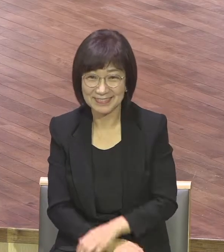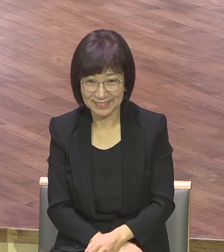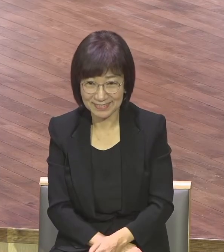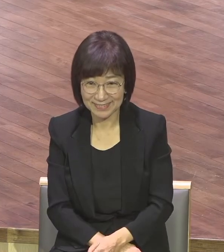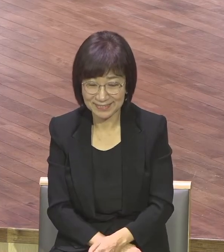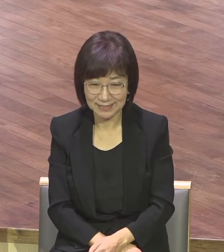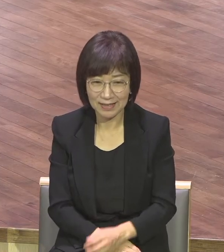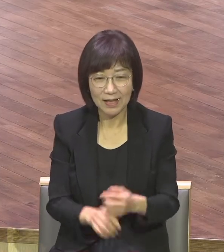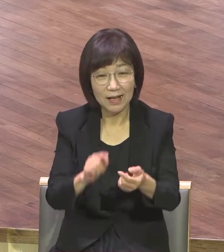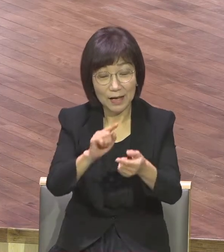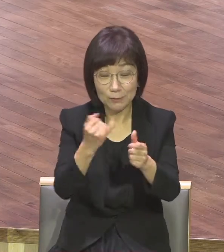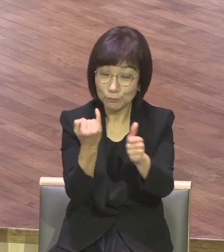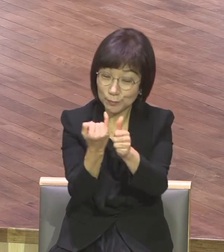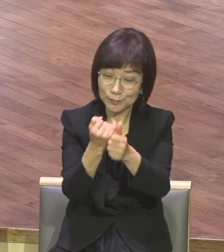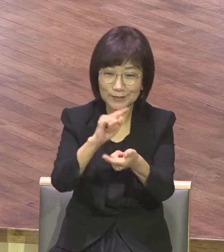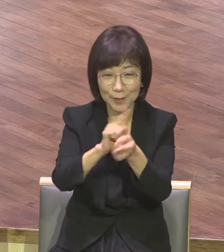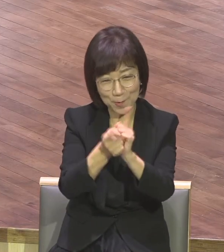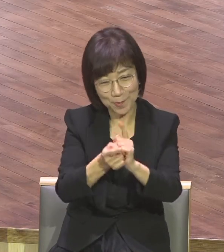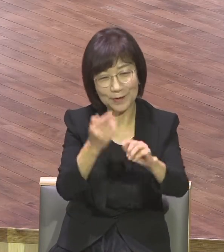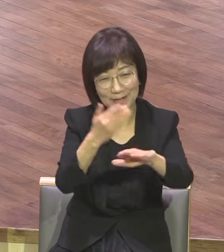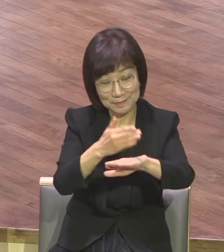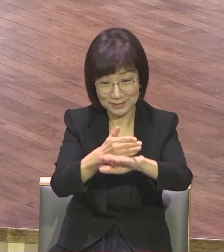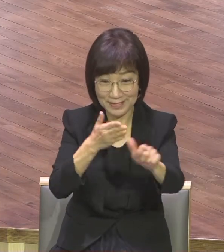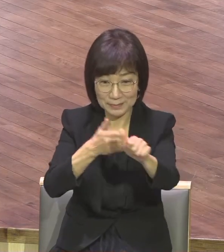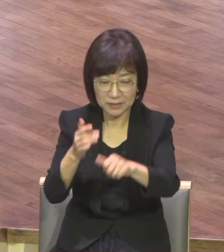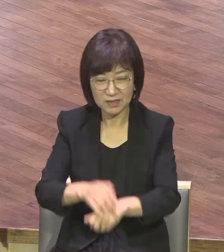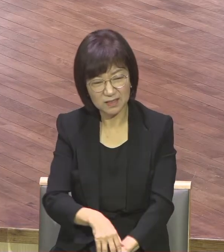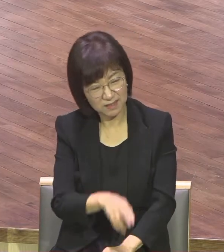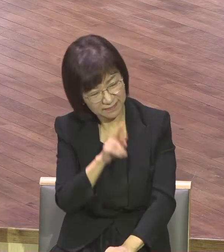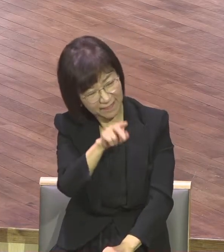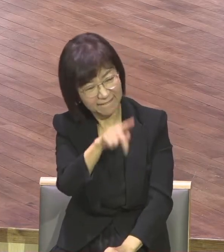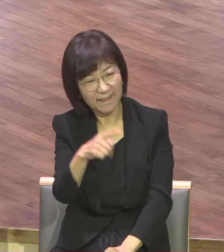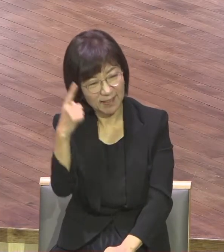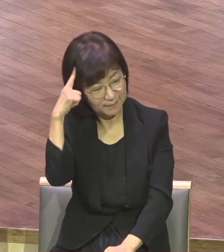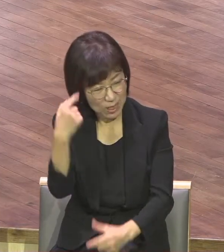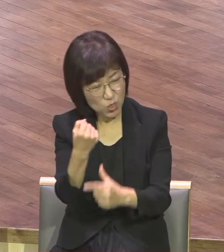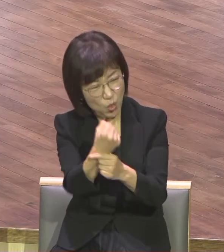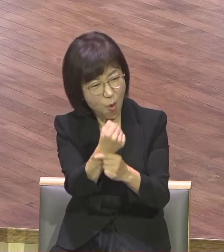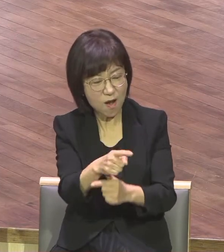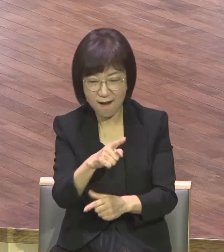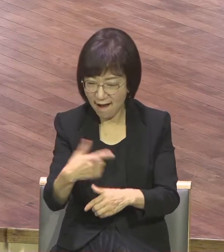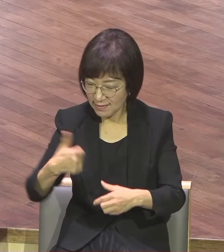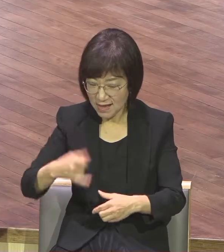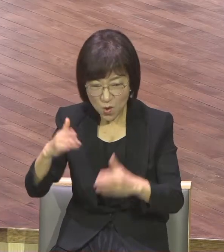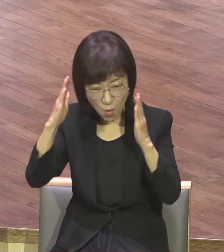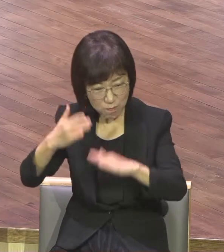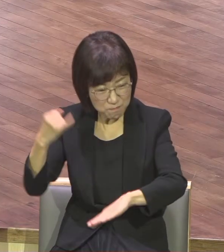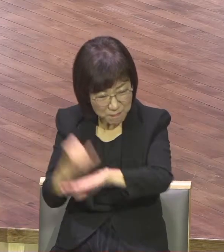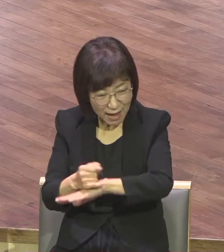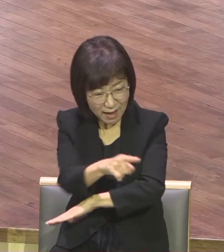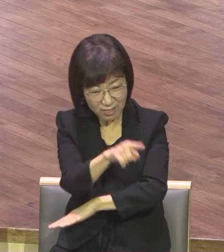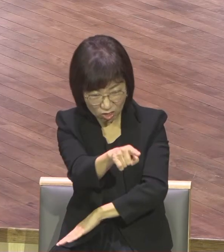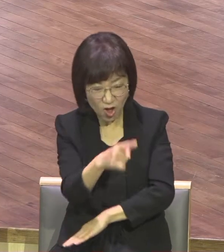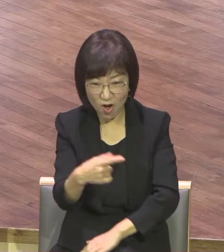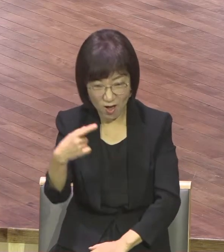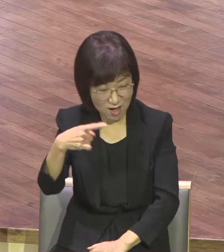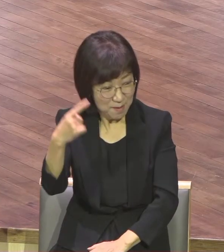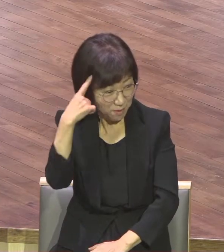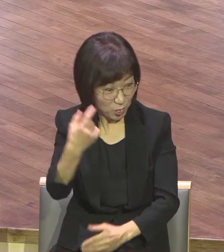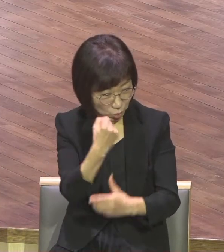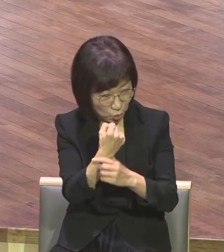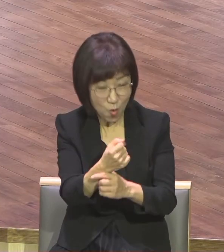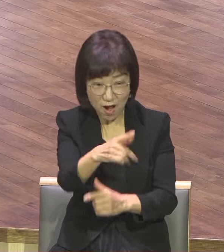그러니까 서로 감사 고백해 보세요. 지적하지 말고. 아 이게 돌대가리야. 누구 닮아? 쟤는 공부를 못해. 네 닮았다. 네